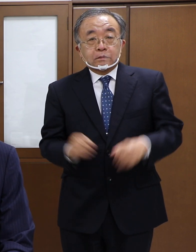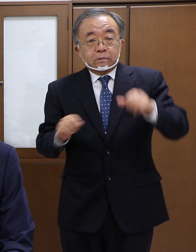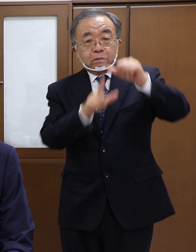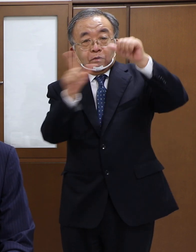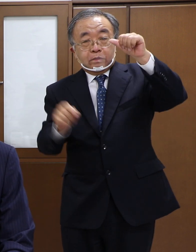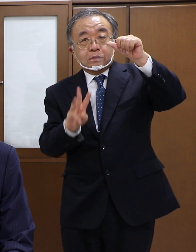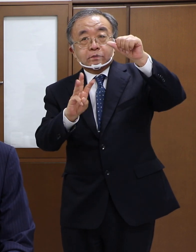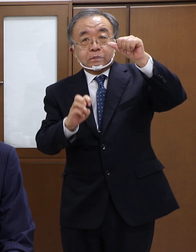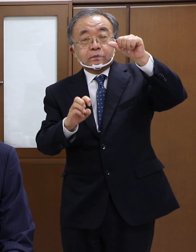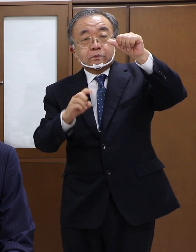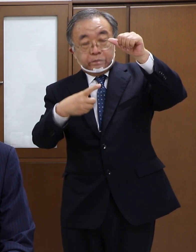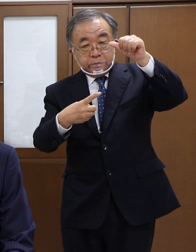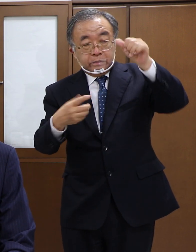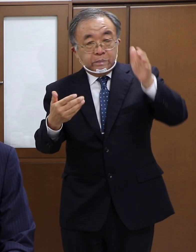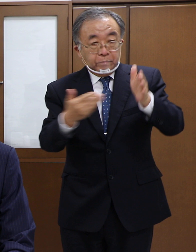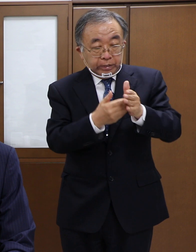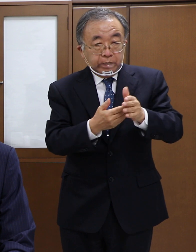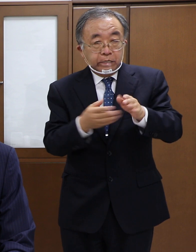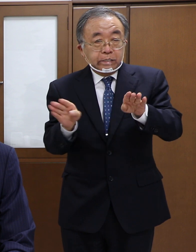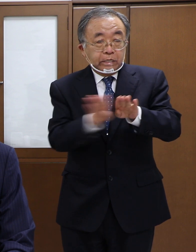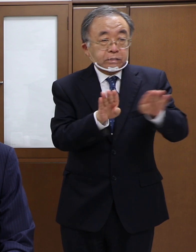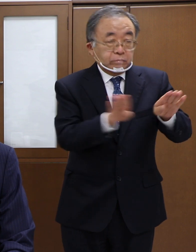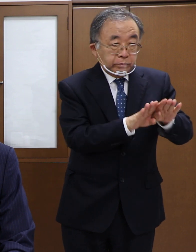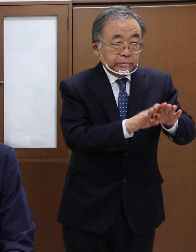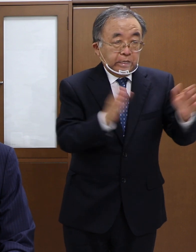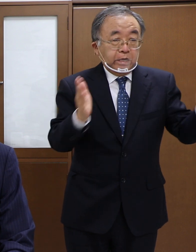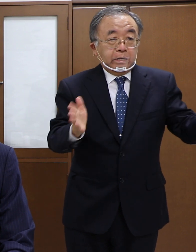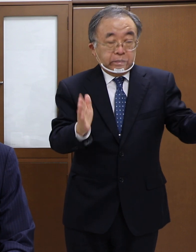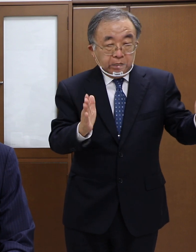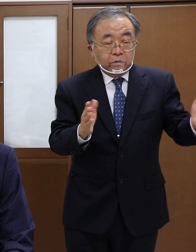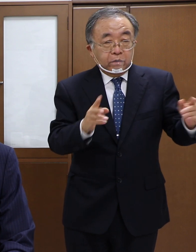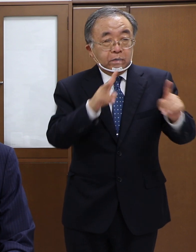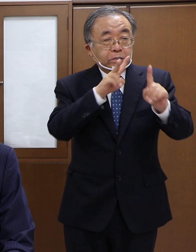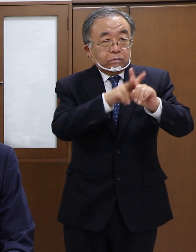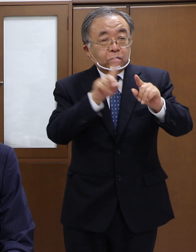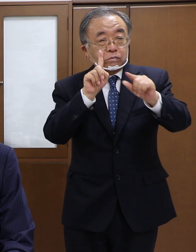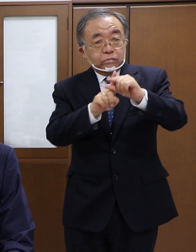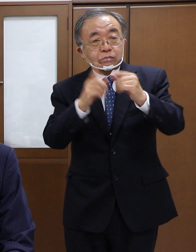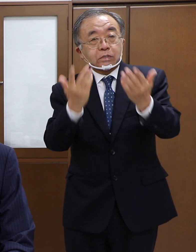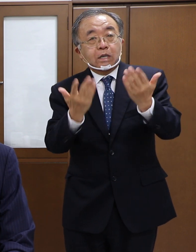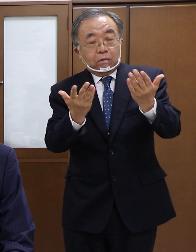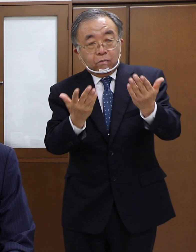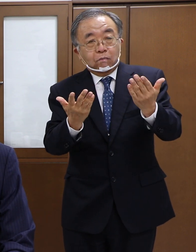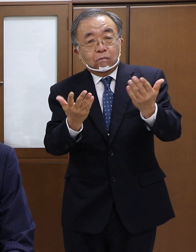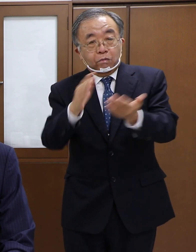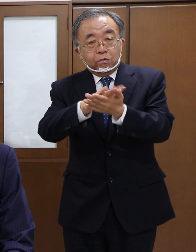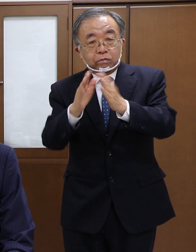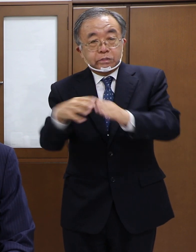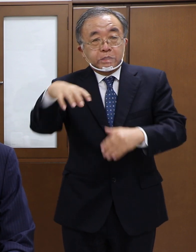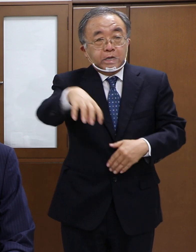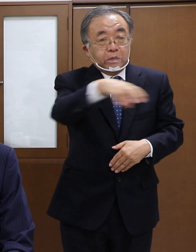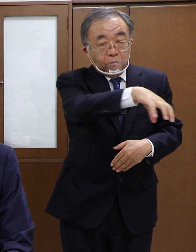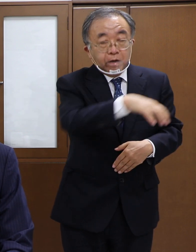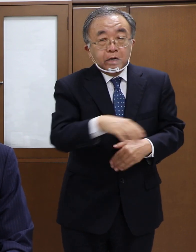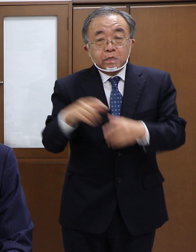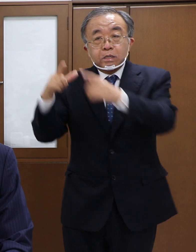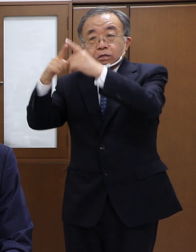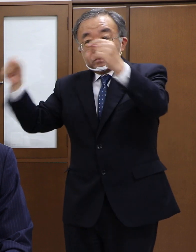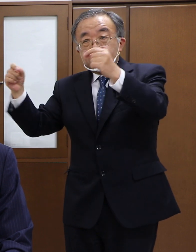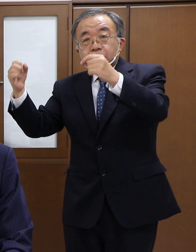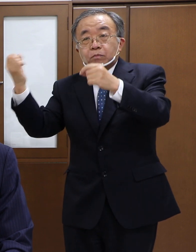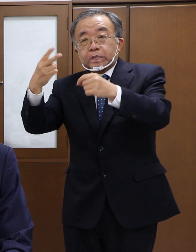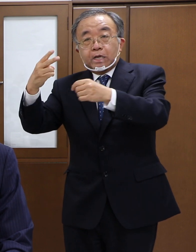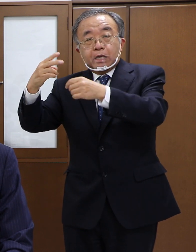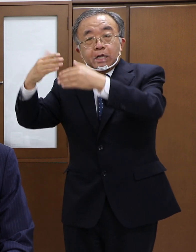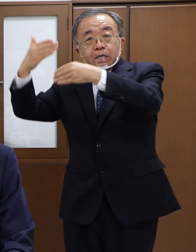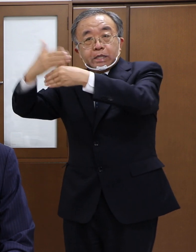5月31日まで休校としている市内の小中学校や幼稚園などにつきましては、国や県の方針を踏ま